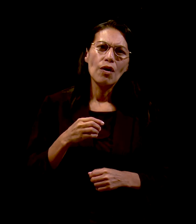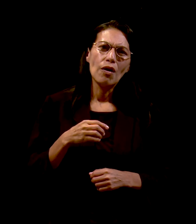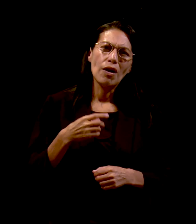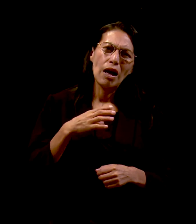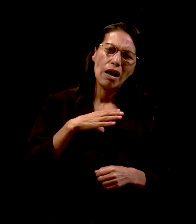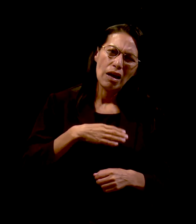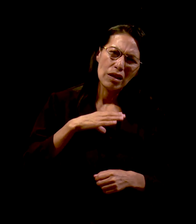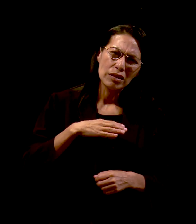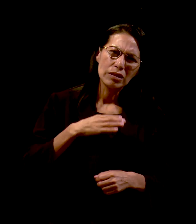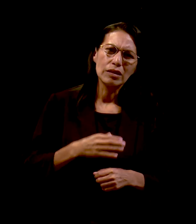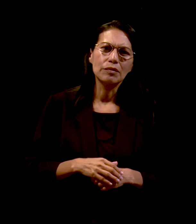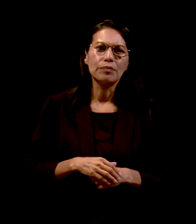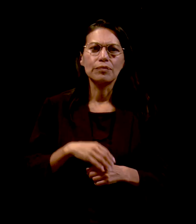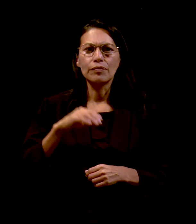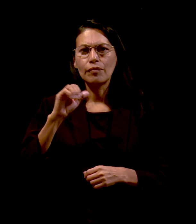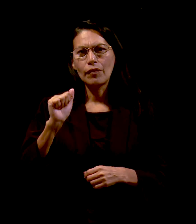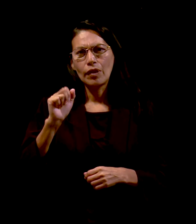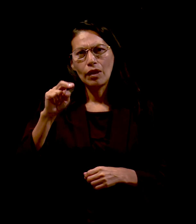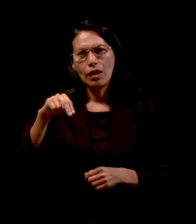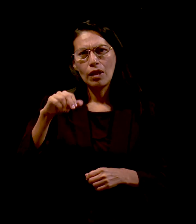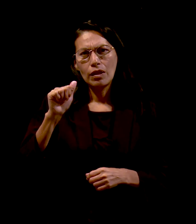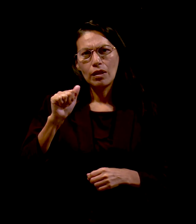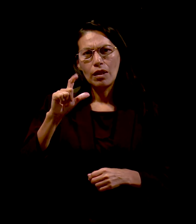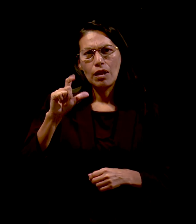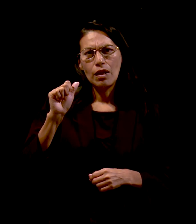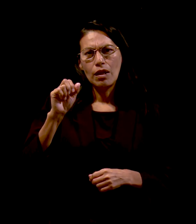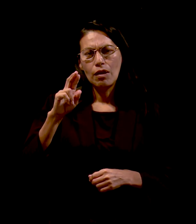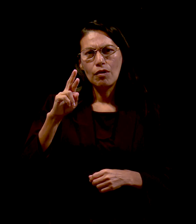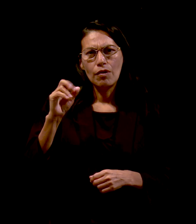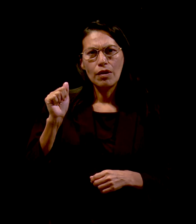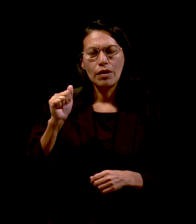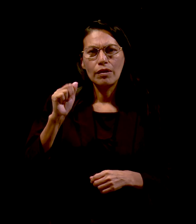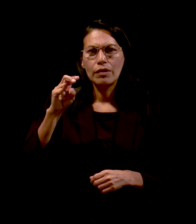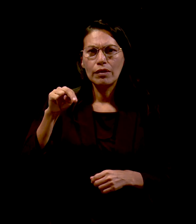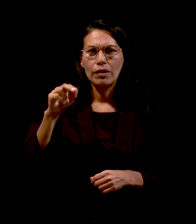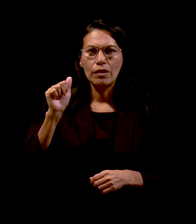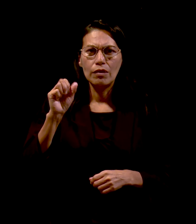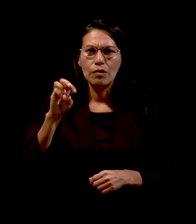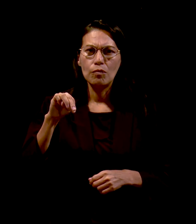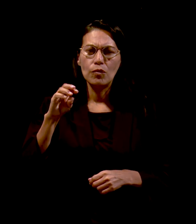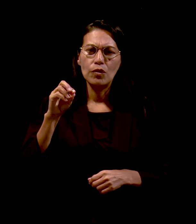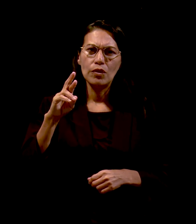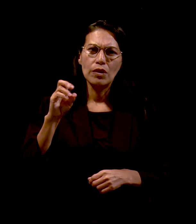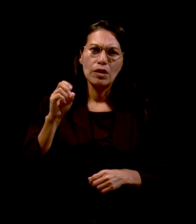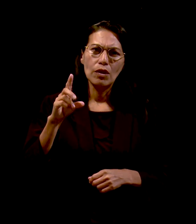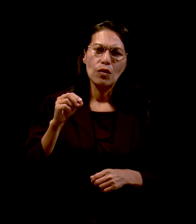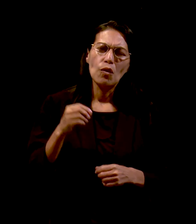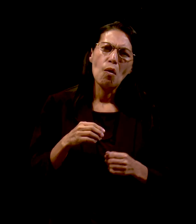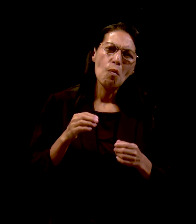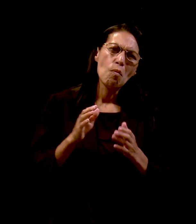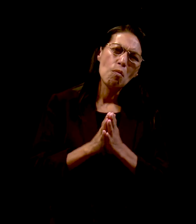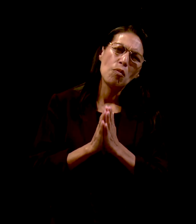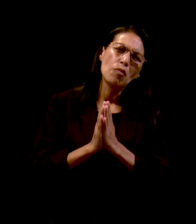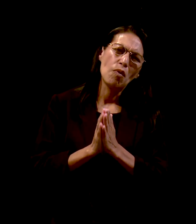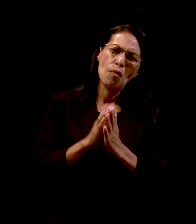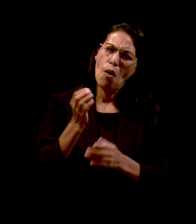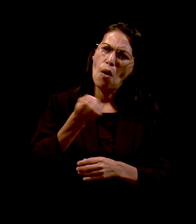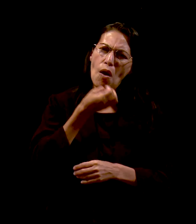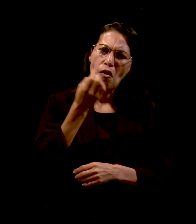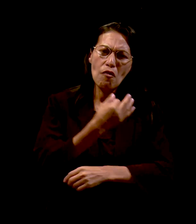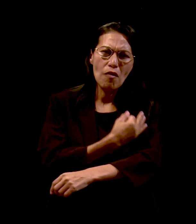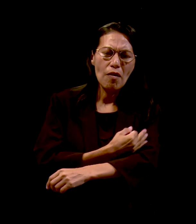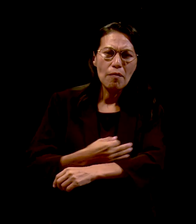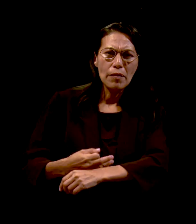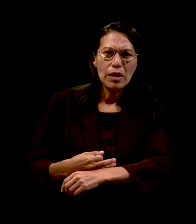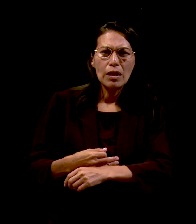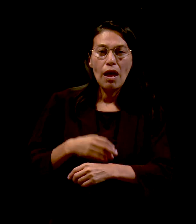enamorado lugo ahora por favor por alicia por tu lema por la familia chávez que perdió a